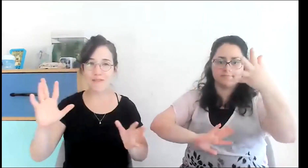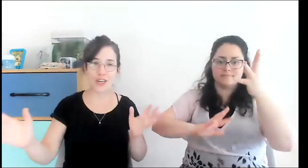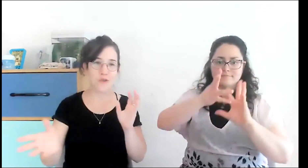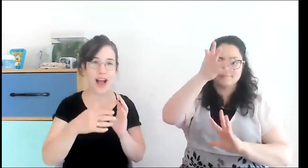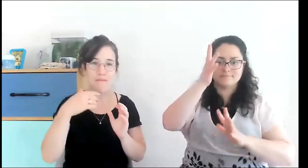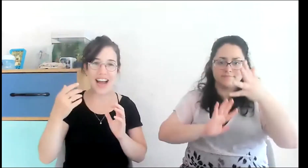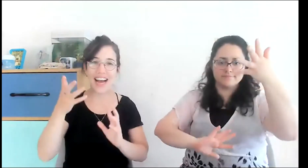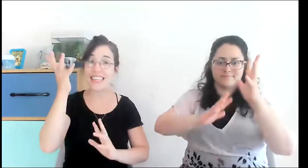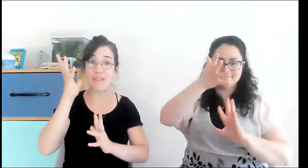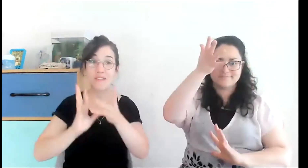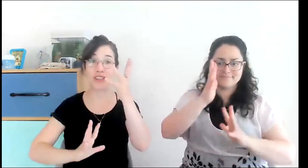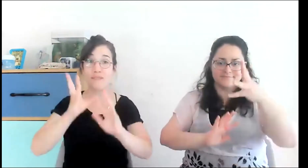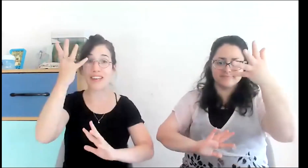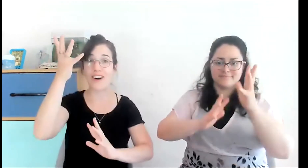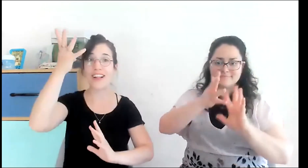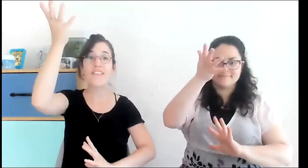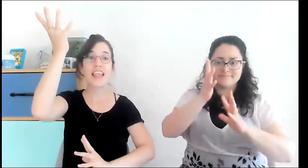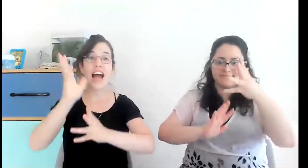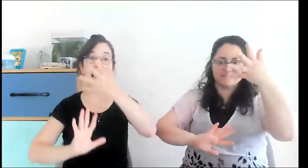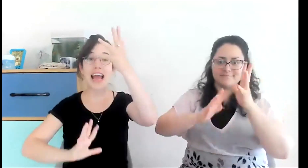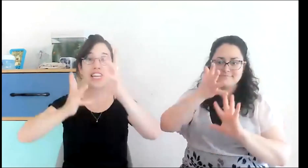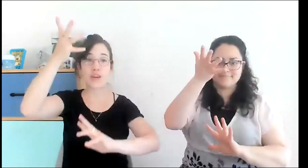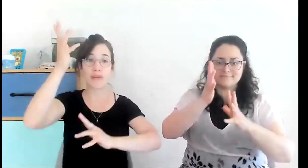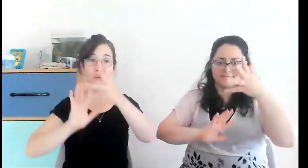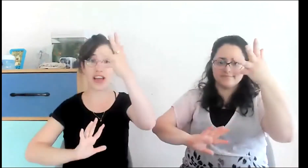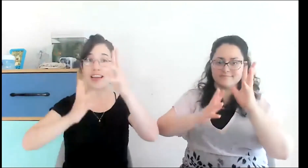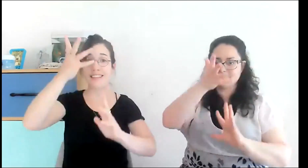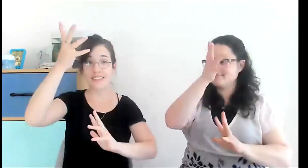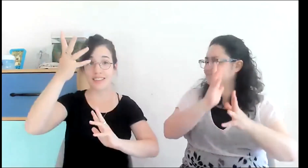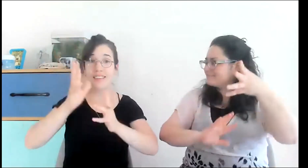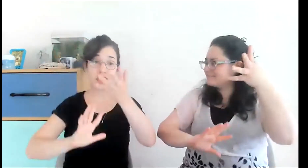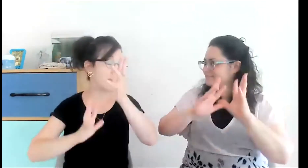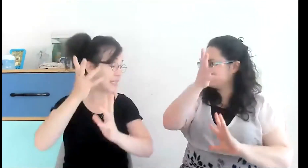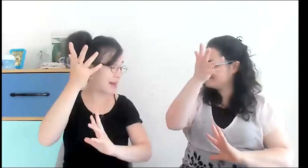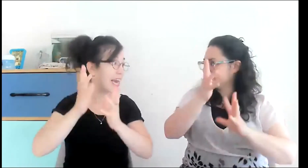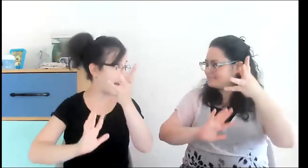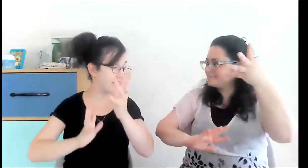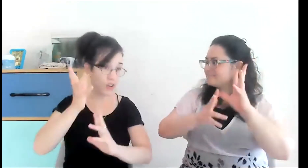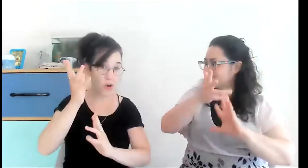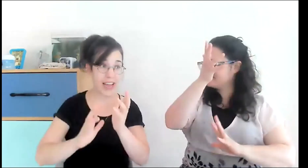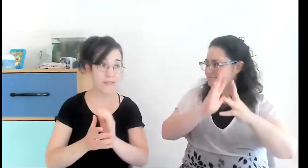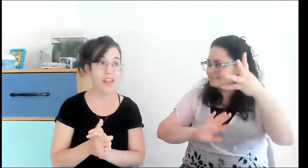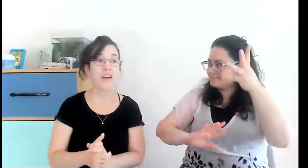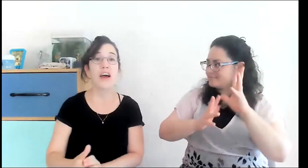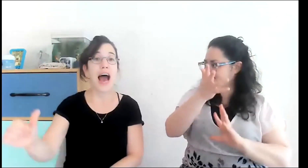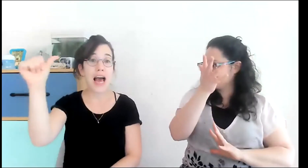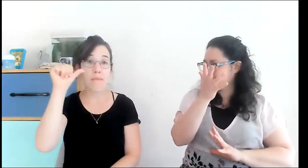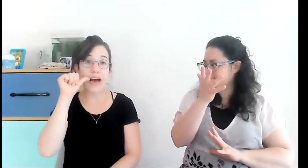של כולם ביחד, זה מאוד מאוד יפה לראות. על האש המבוערת, שזה בסימן אחד, אוקיי? על